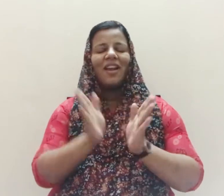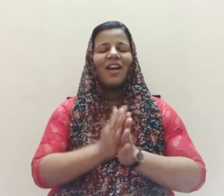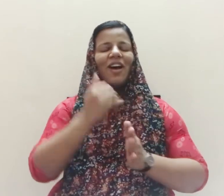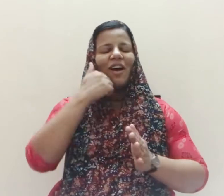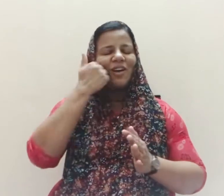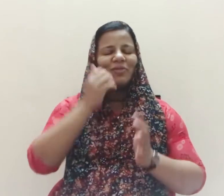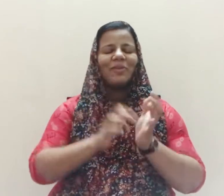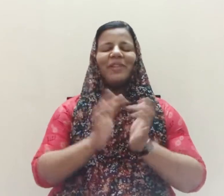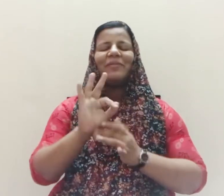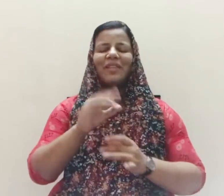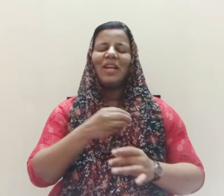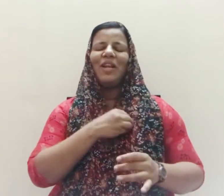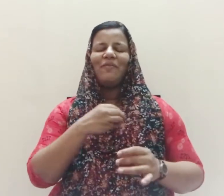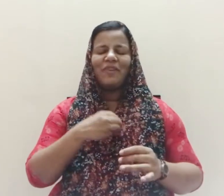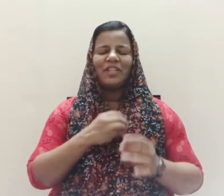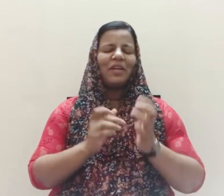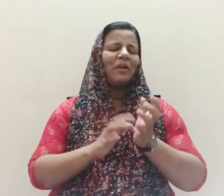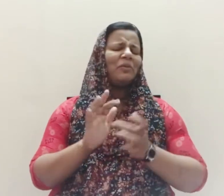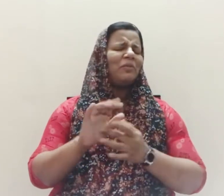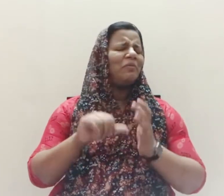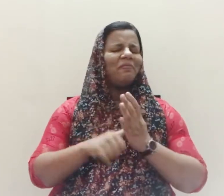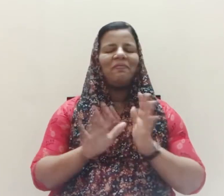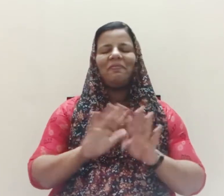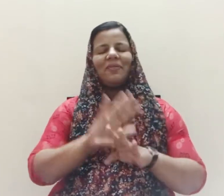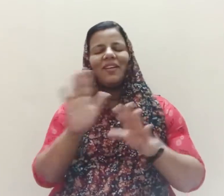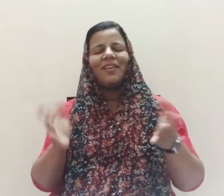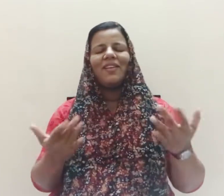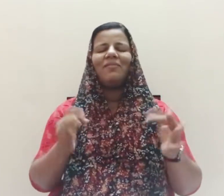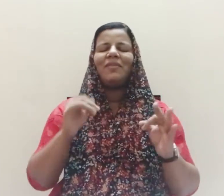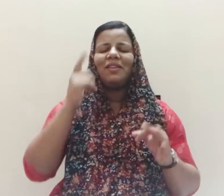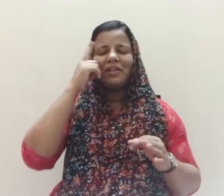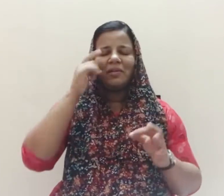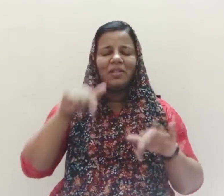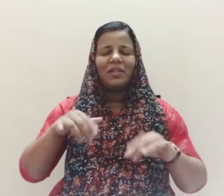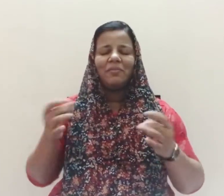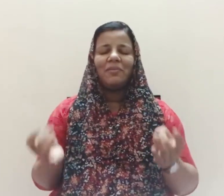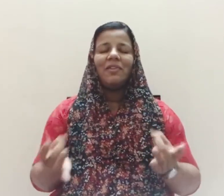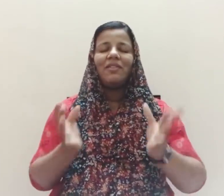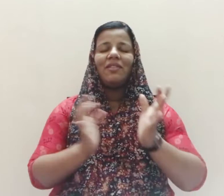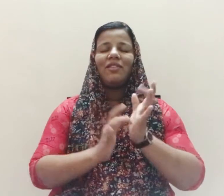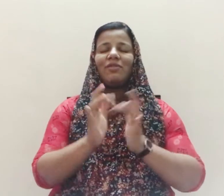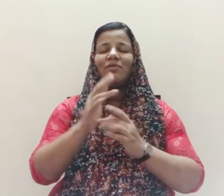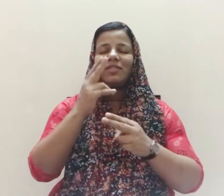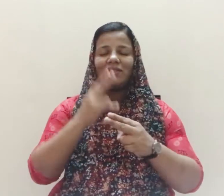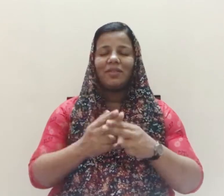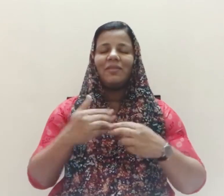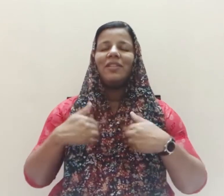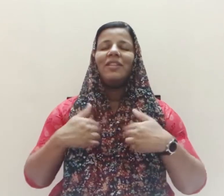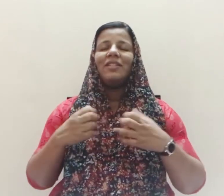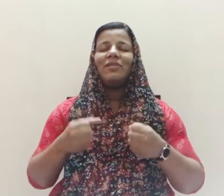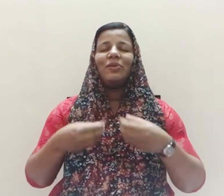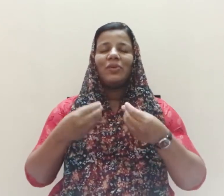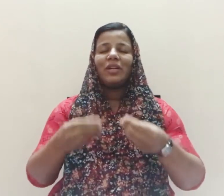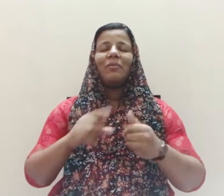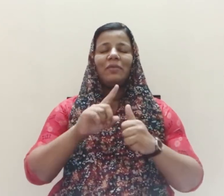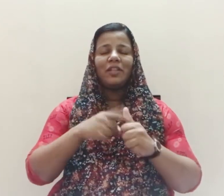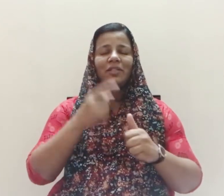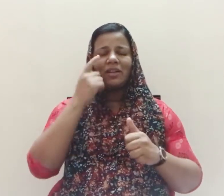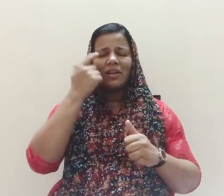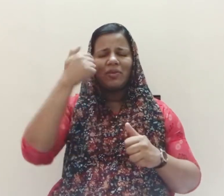അങ്ങേക്ക് സൗഖ്യമാക്കാൻ കഴിയാത്തതായ ഒരു രോഗവുമില്ല. ഇന്ന് പ്രഭാതത്തിൽ യേശു ക്രിസ്തുവിൻ്റെ നാമത്തിൽ സൗഖ്യമാകട്ടെ. പ്രത്യേകിച്ച് കണ്ണിനകത്ത് ദശ